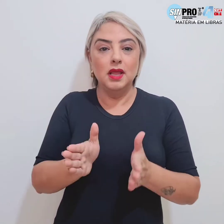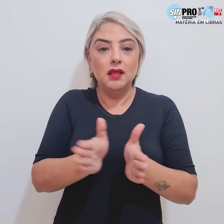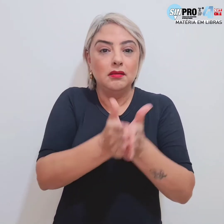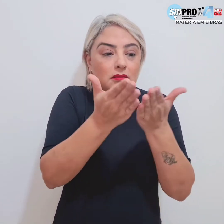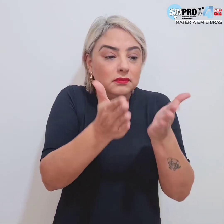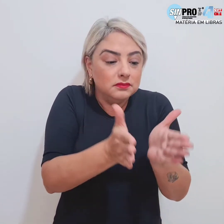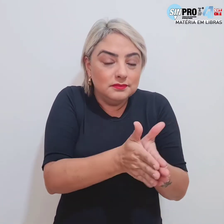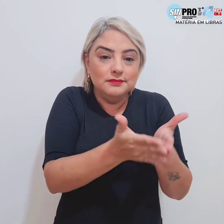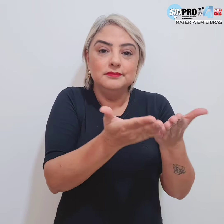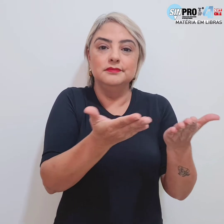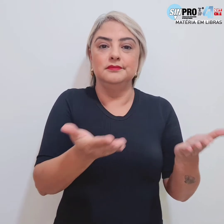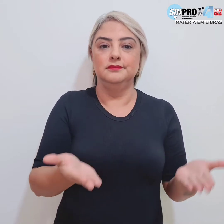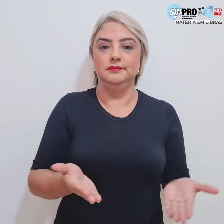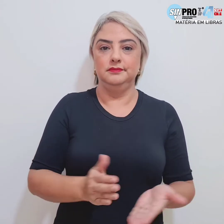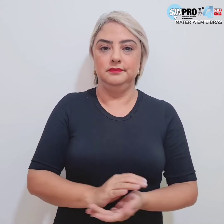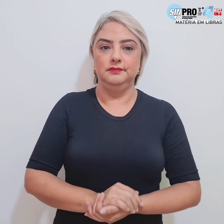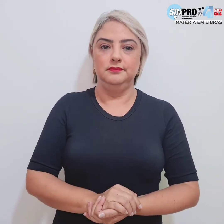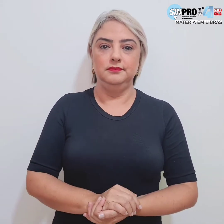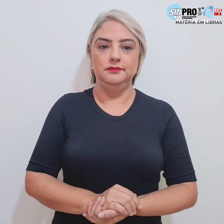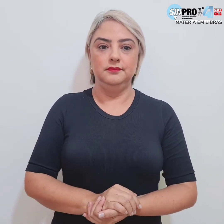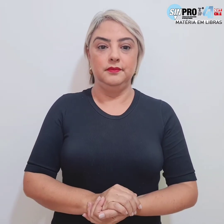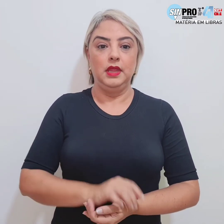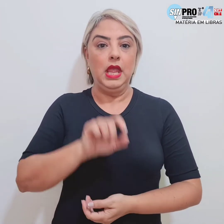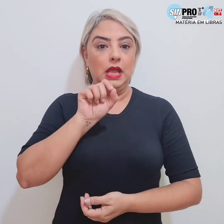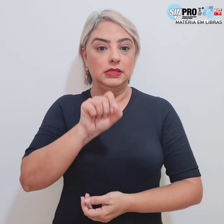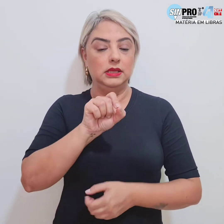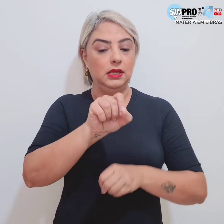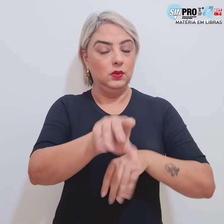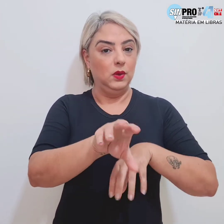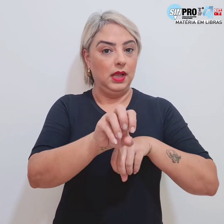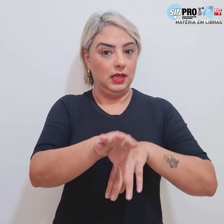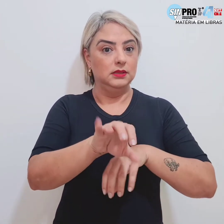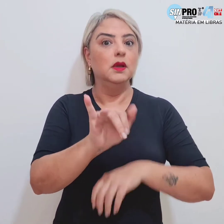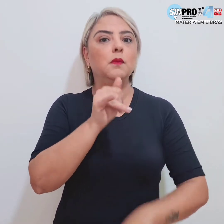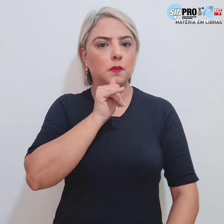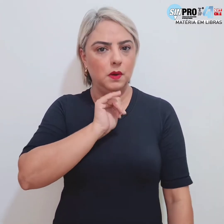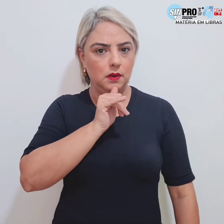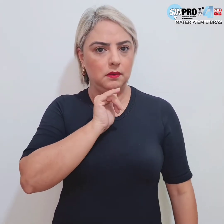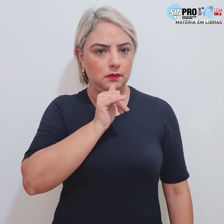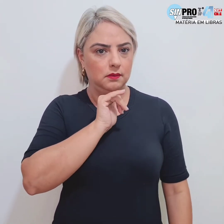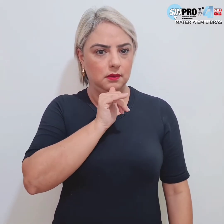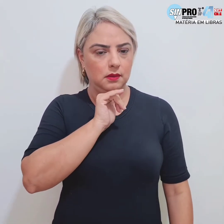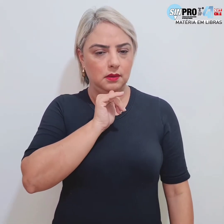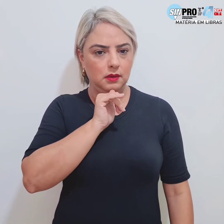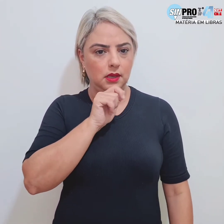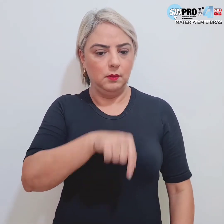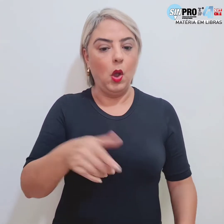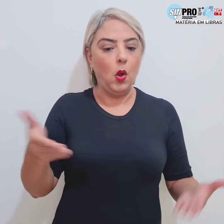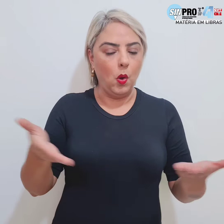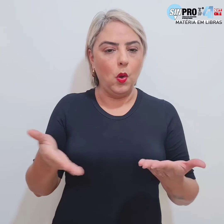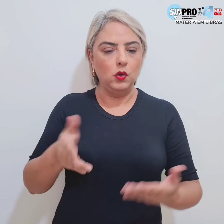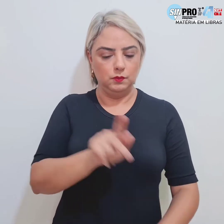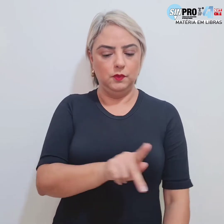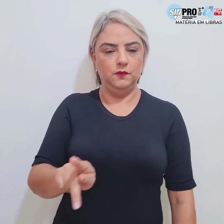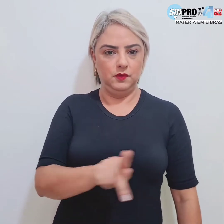pobre. No caso da educação, por exemplo, atuais professores